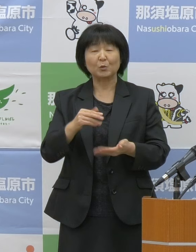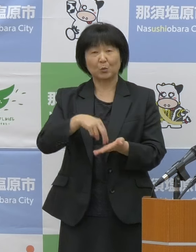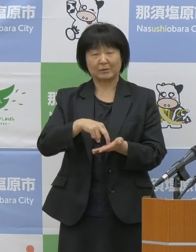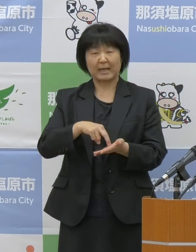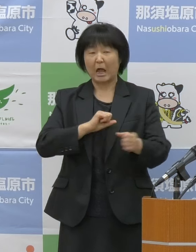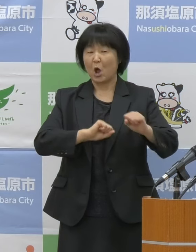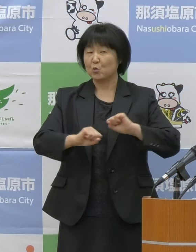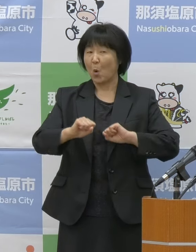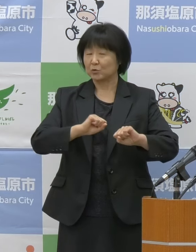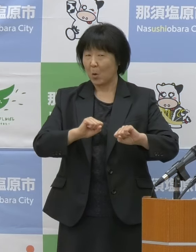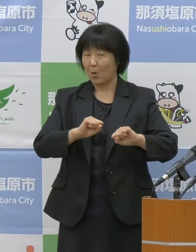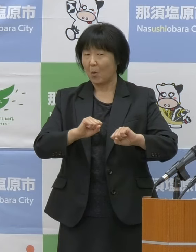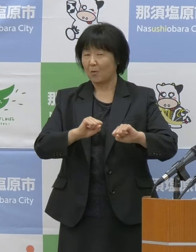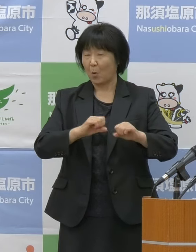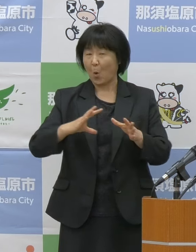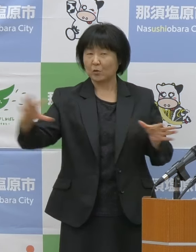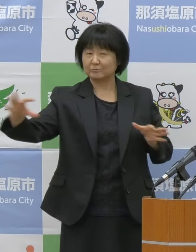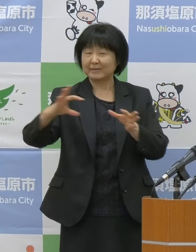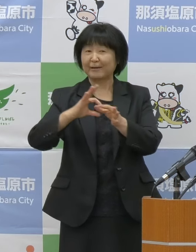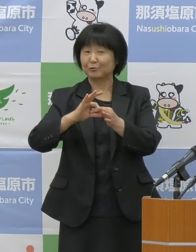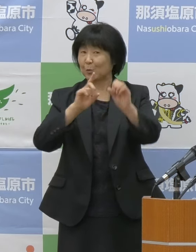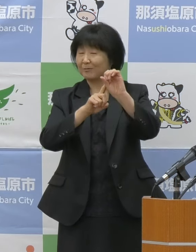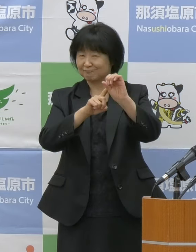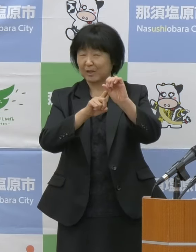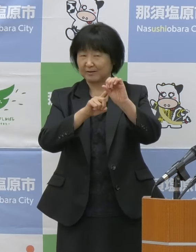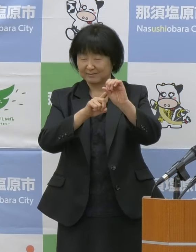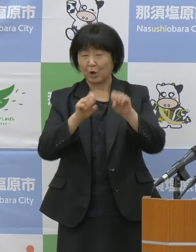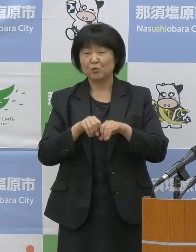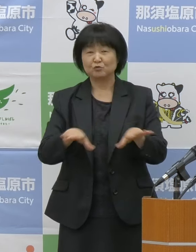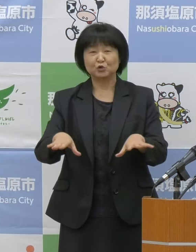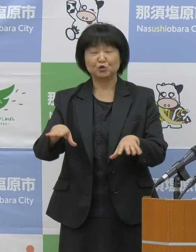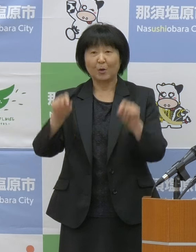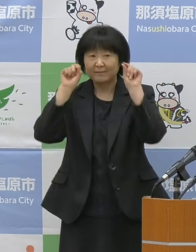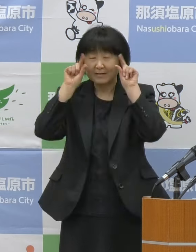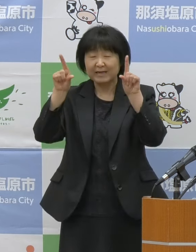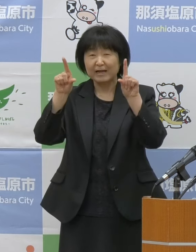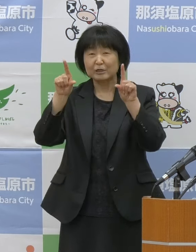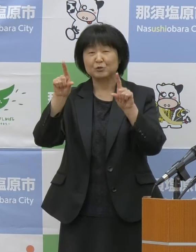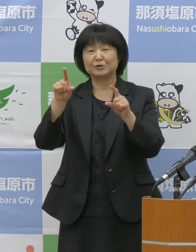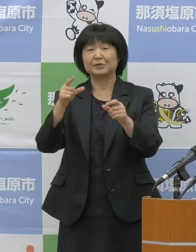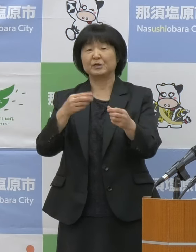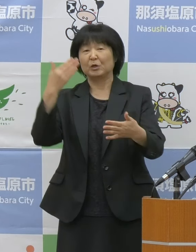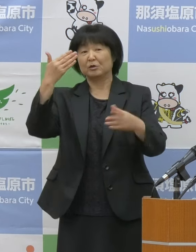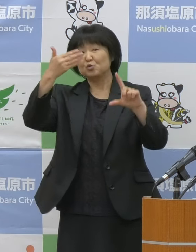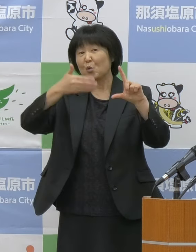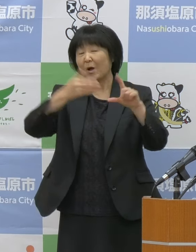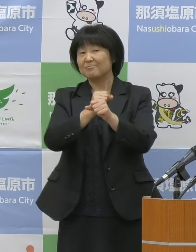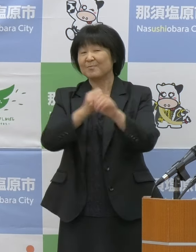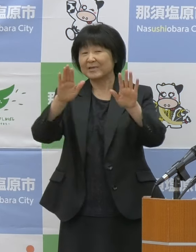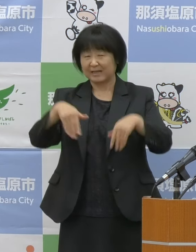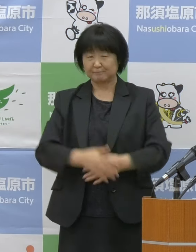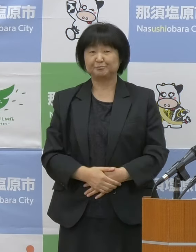行動変容につながることを目的にですね、普及啓発動画を作成していただきました。本動画